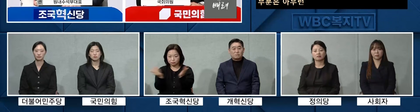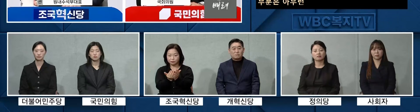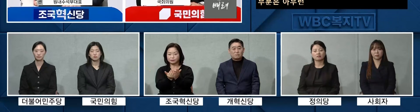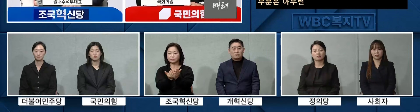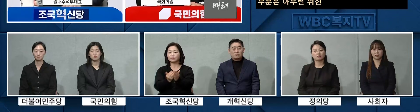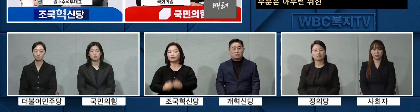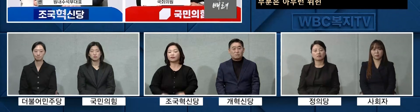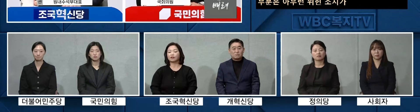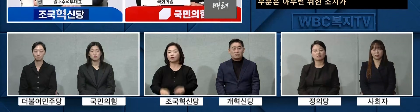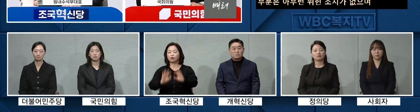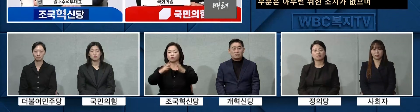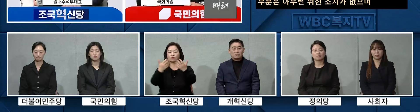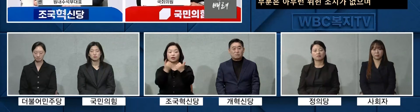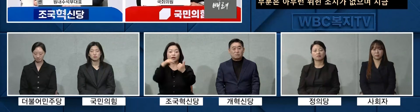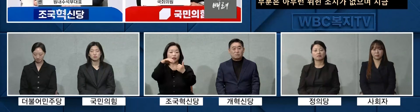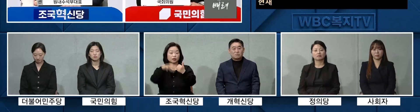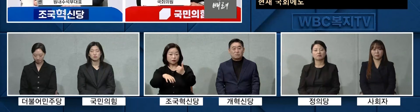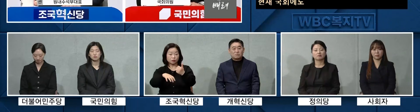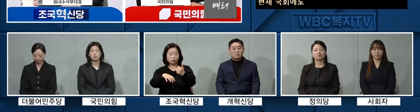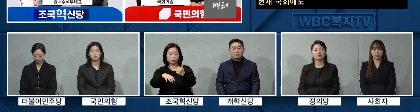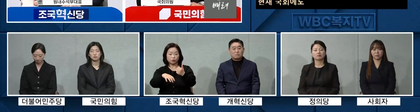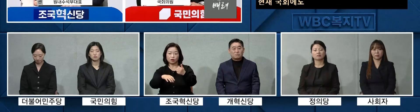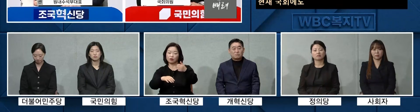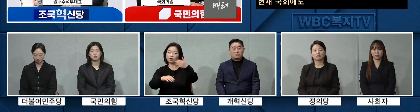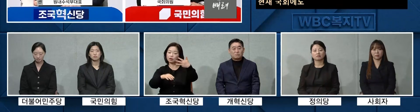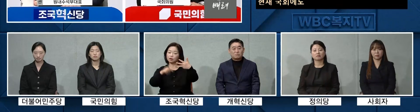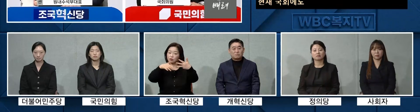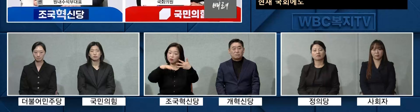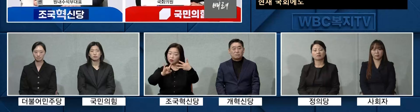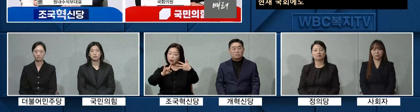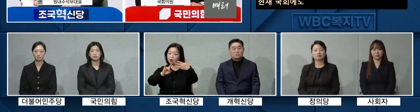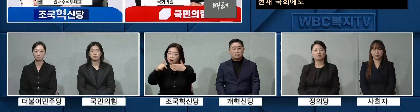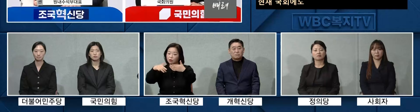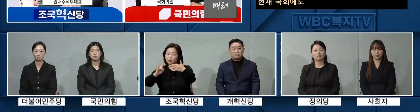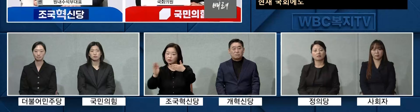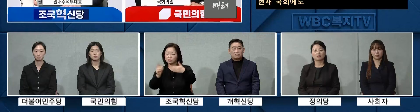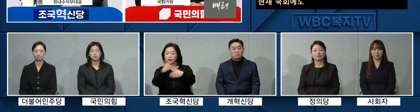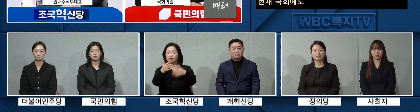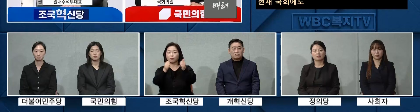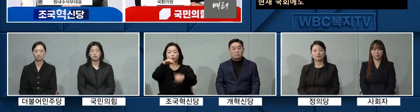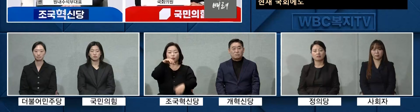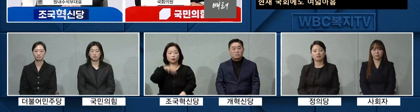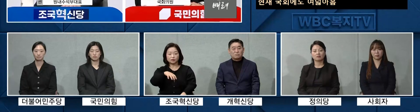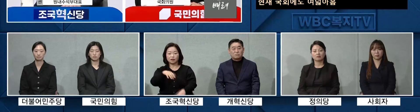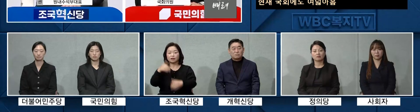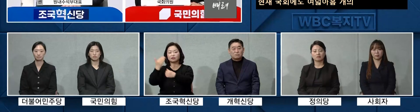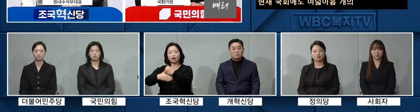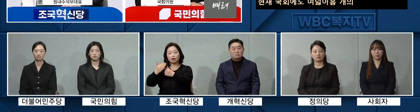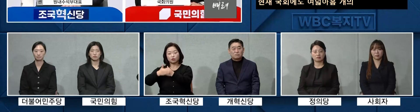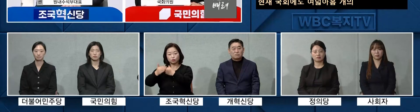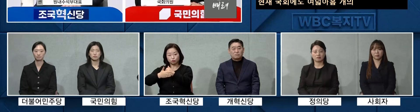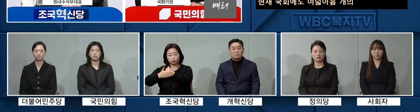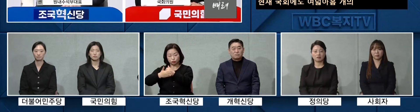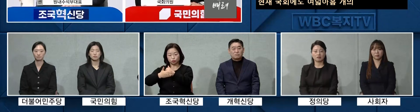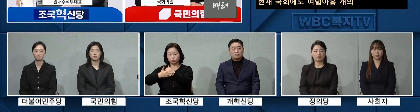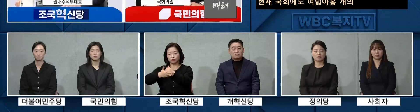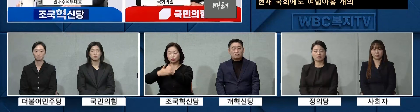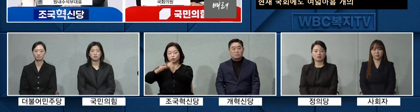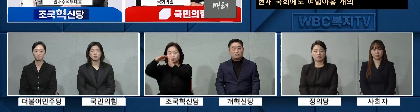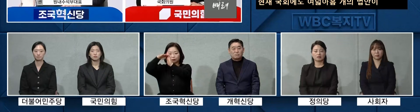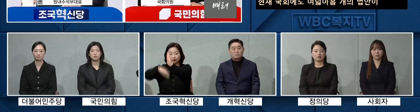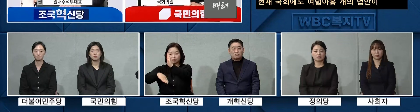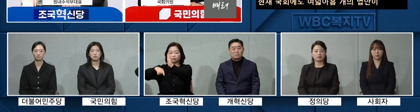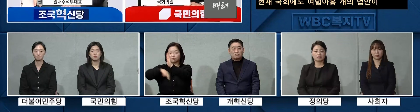현재 국회에도 89개 법안이 대법원은 대구 등 동쪽으로